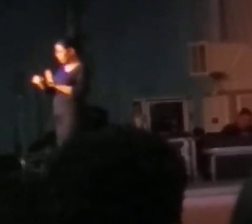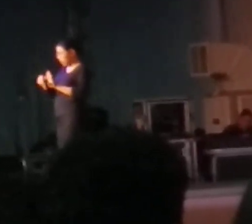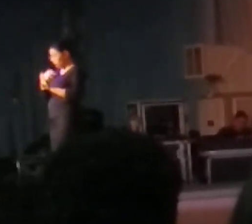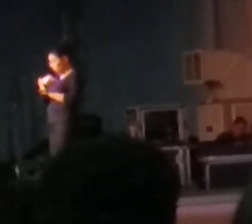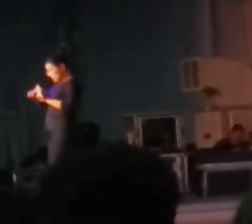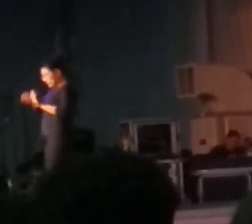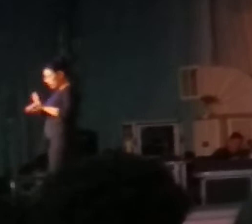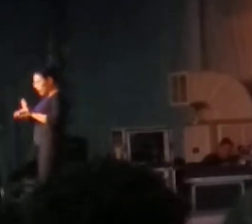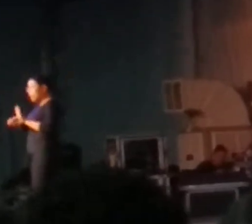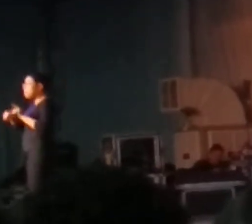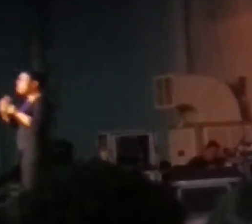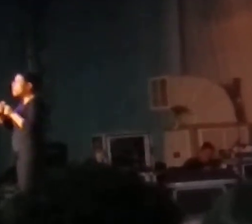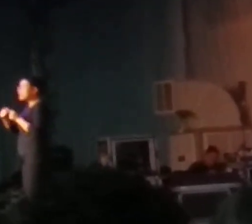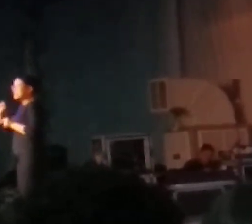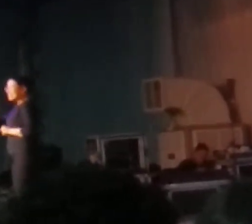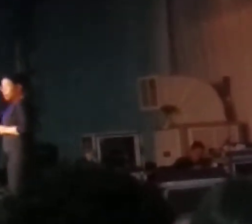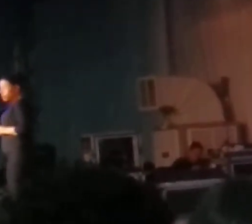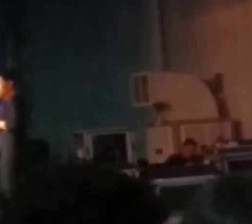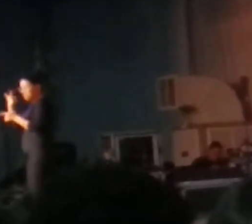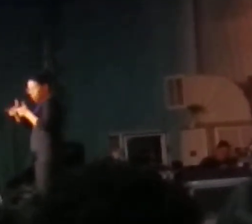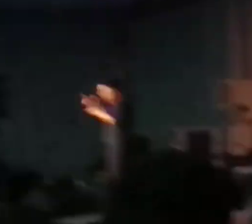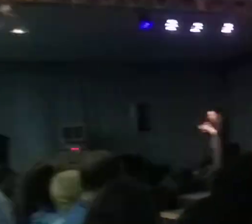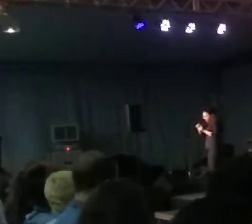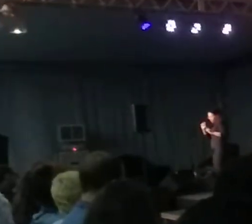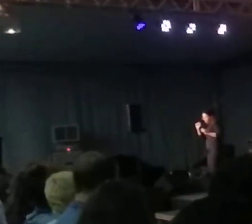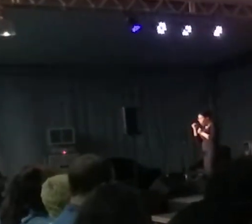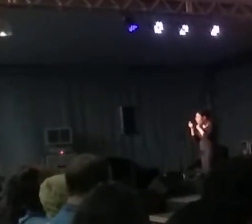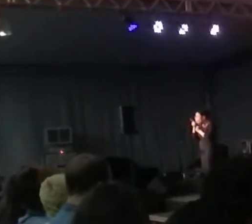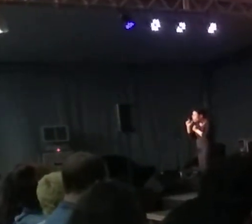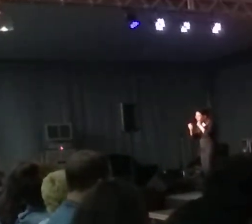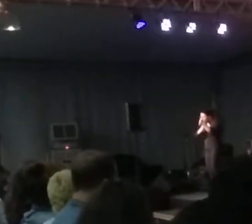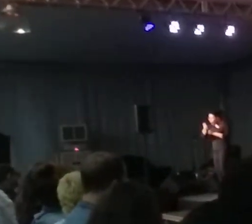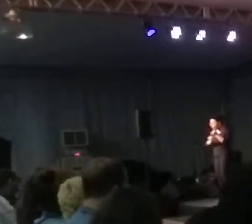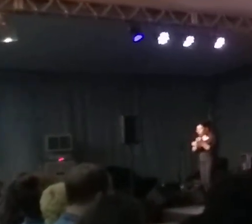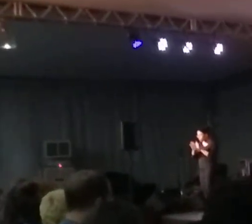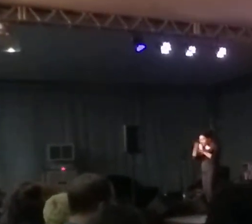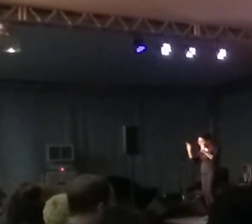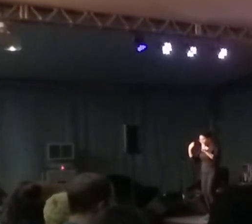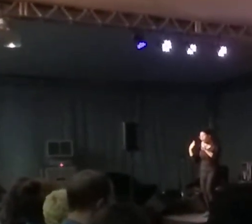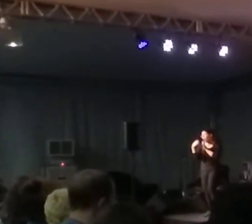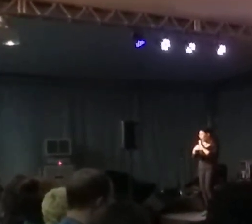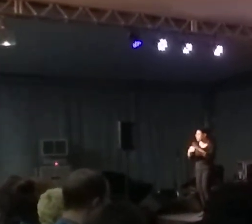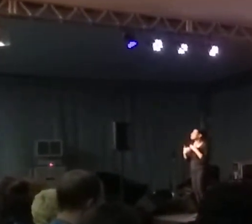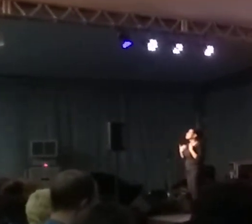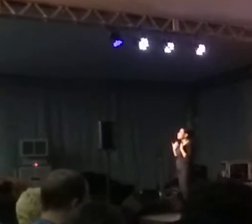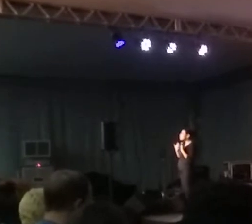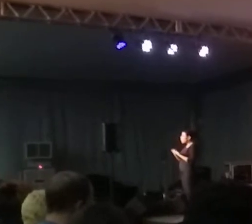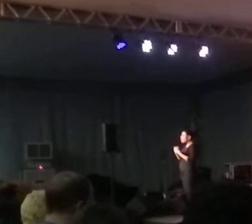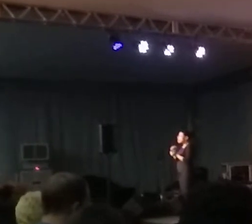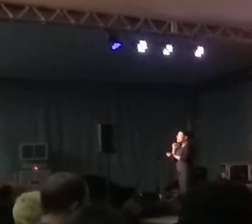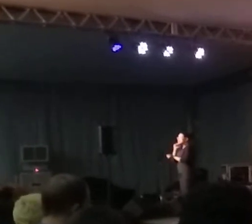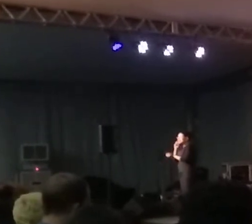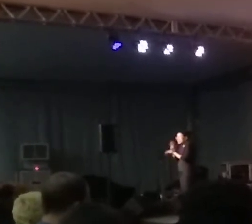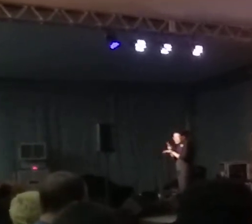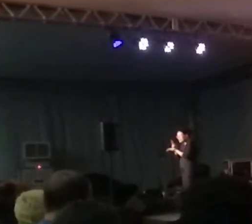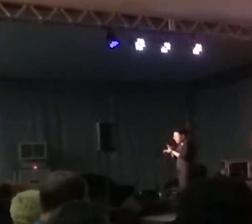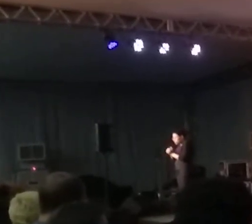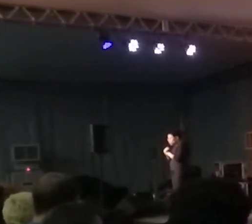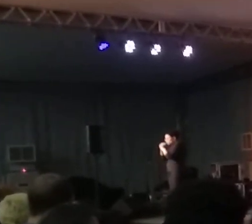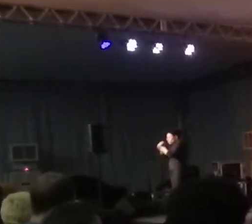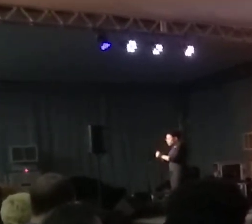coisas tem que pensar. Eu sempre vou acompanhada de um profissional da área, de psi. Sim. Por quê?